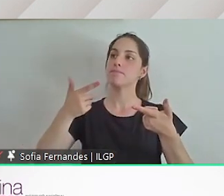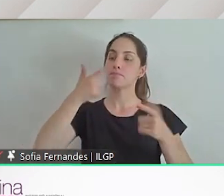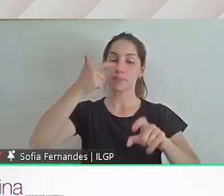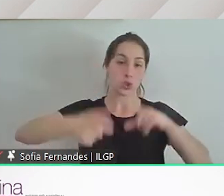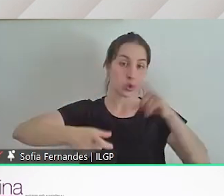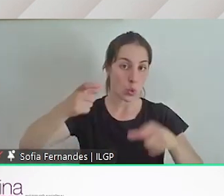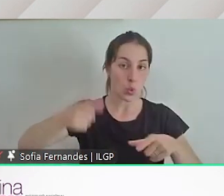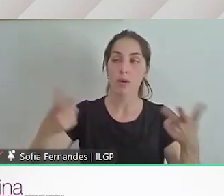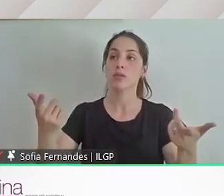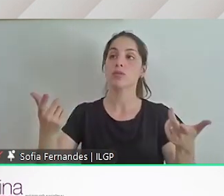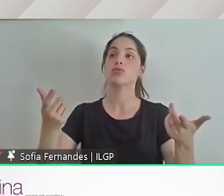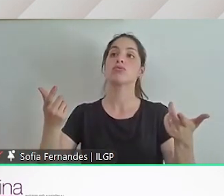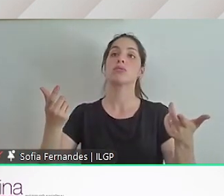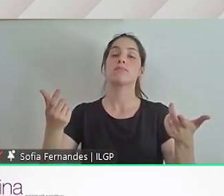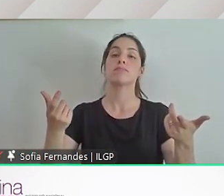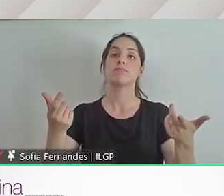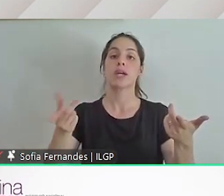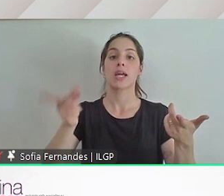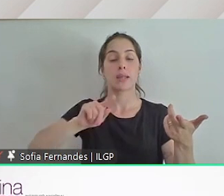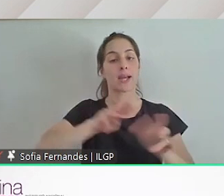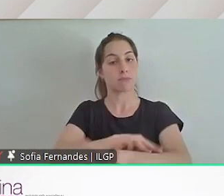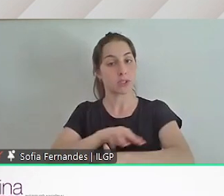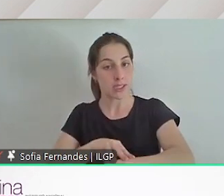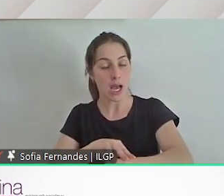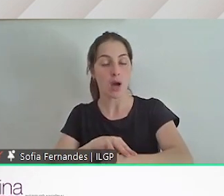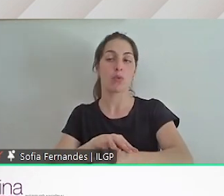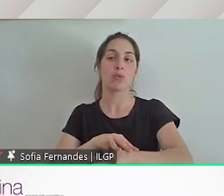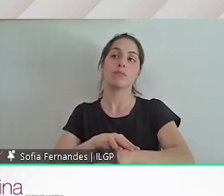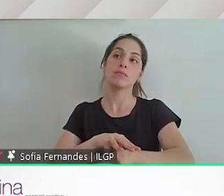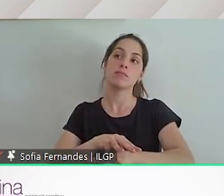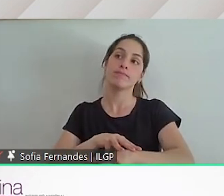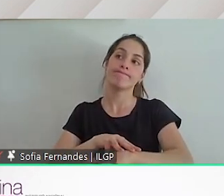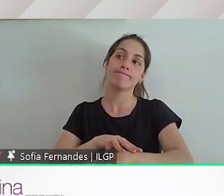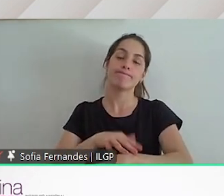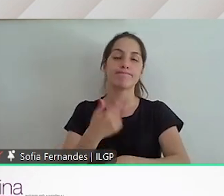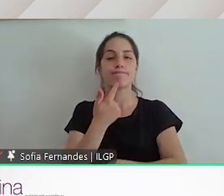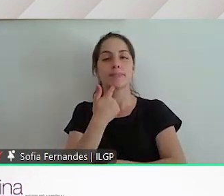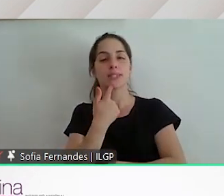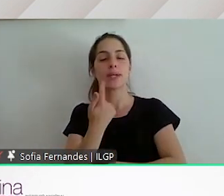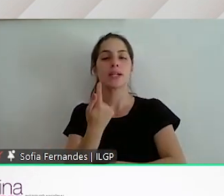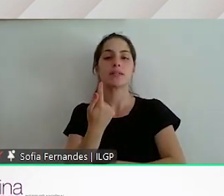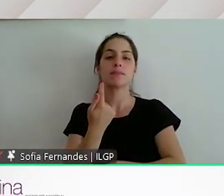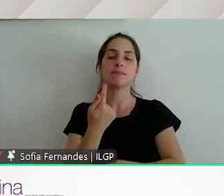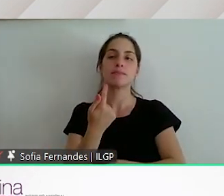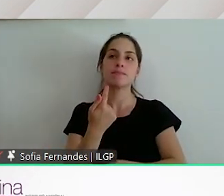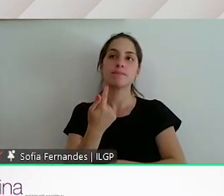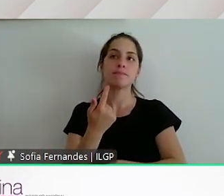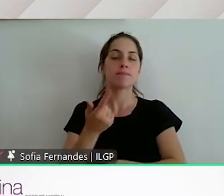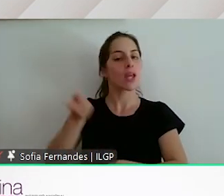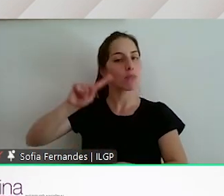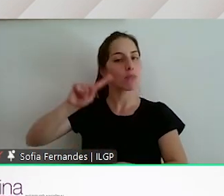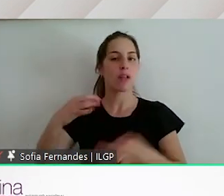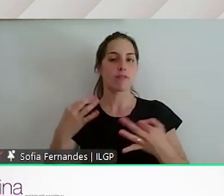e neste caso da administração, perceber o quão importante é de facto ter ou criar